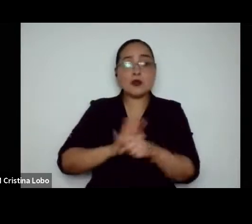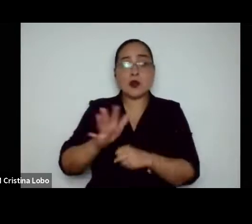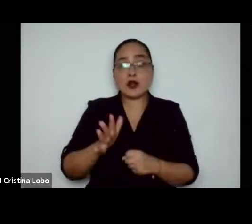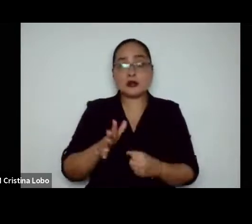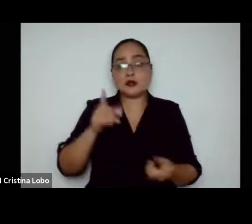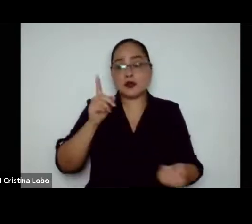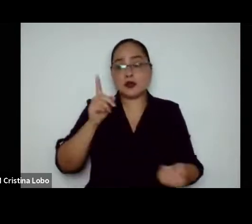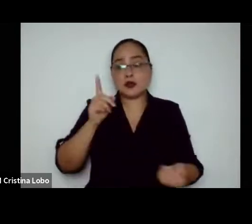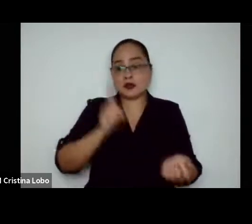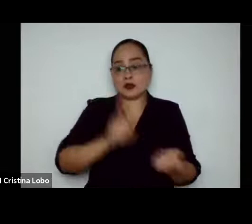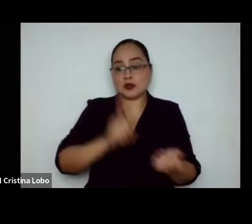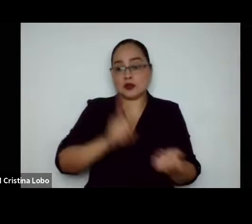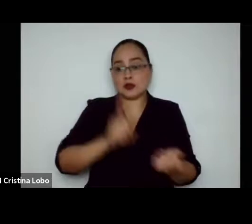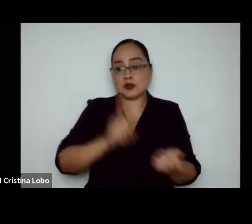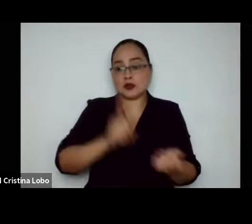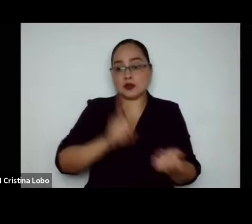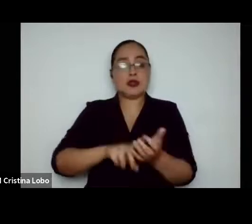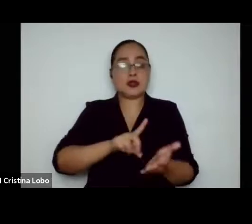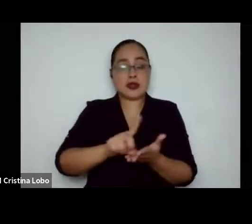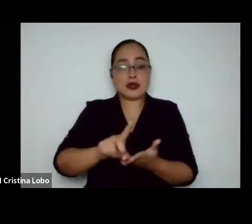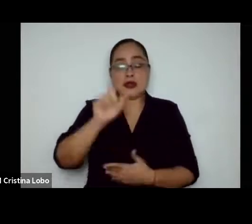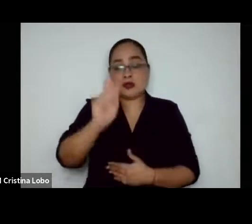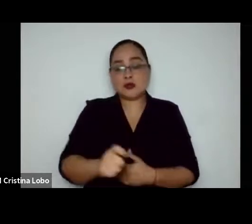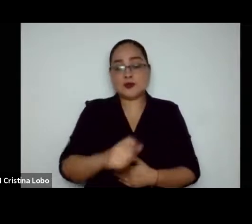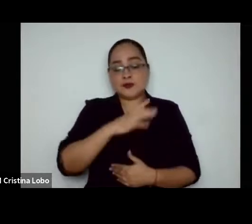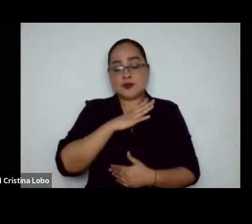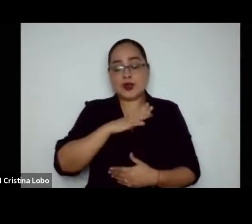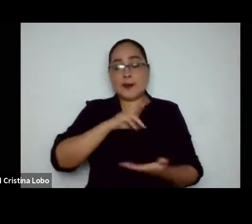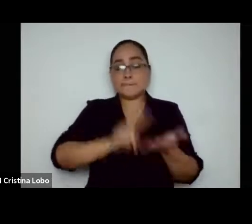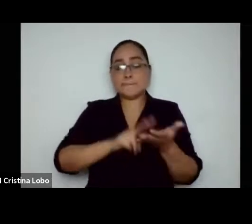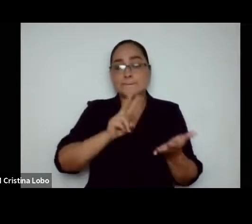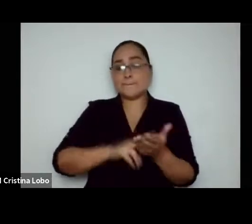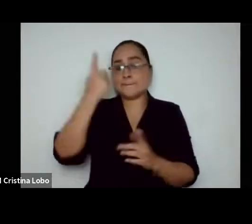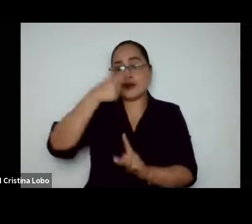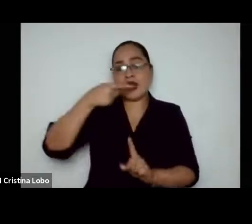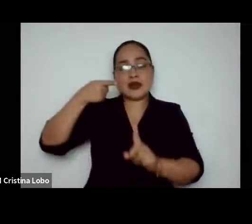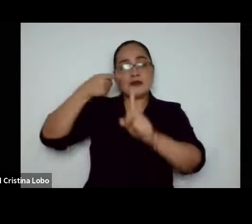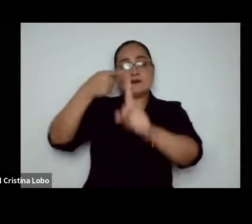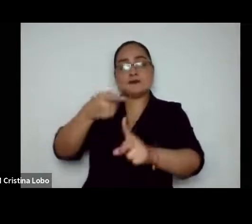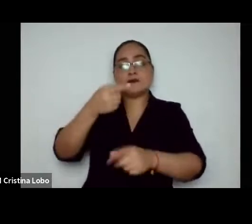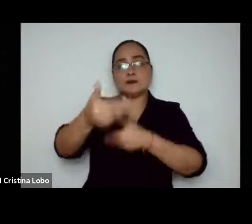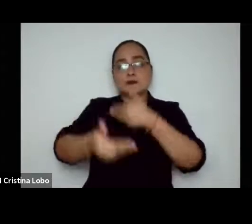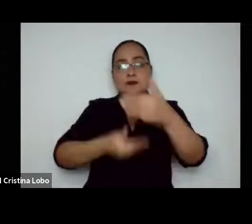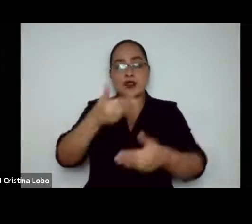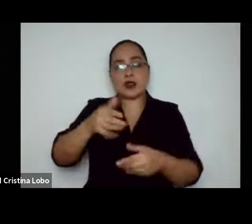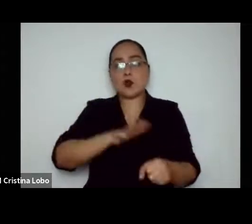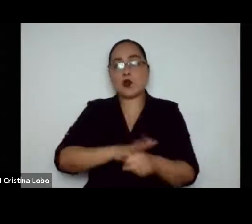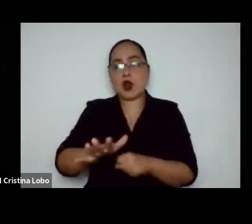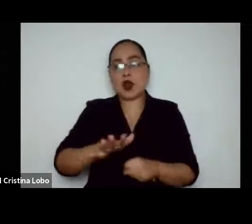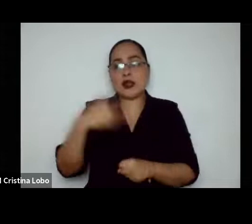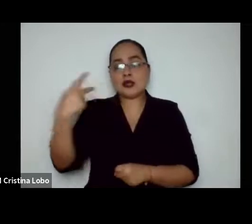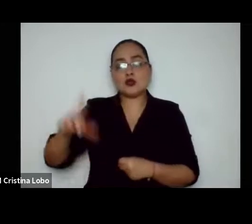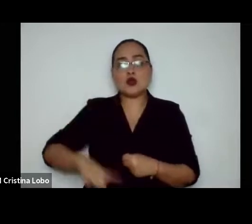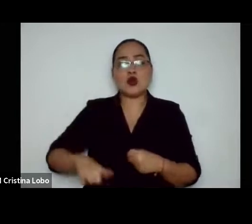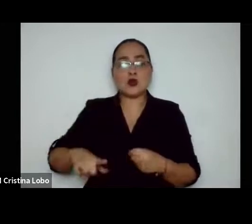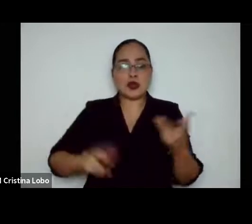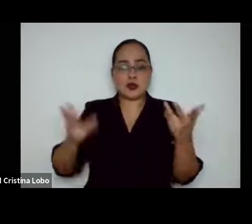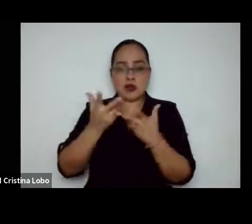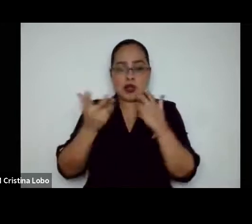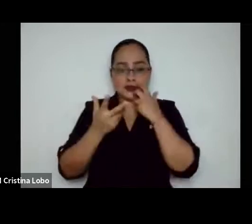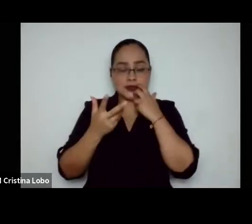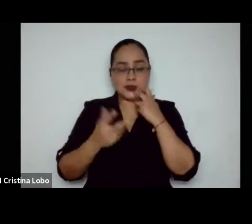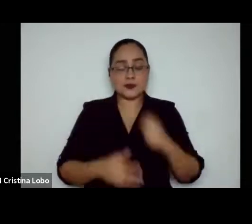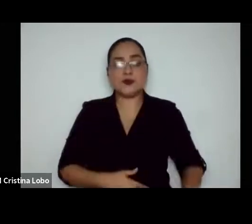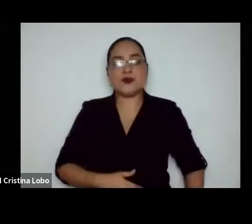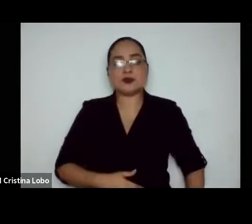derechos como derechos subjetivos, son valores que sirven para orientar toda la actuación del Estado hacia ciertos valores.